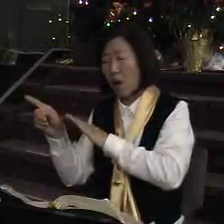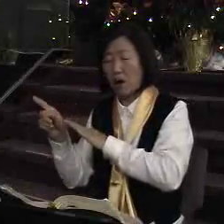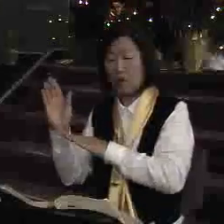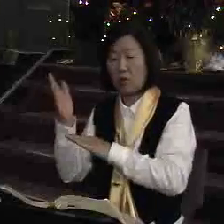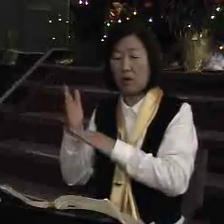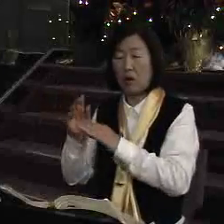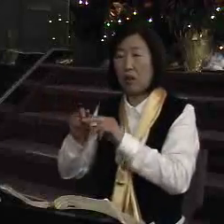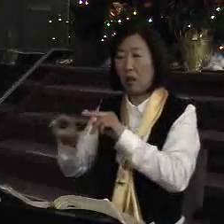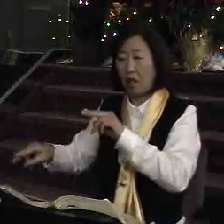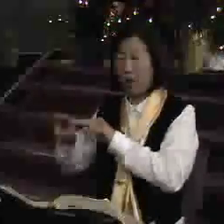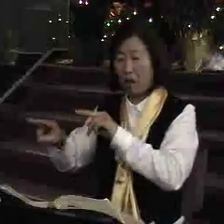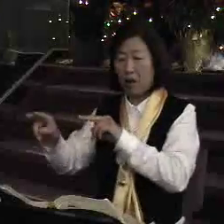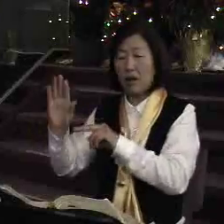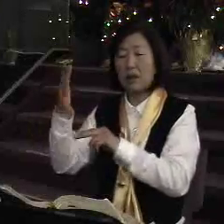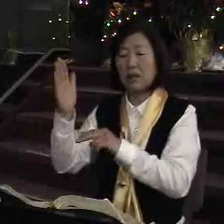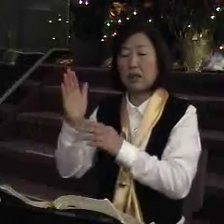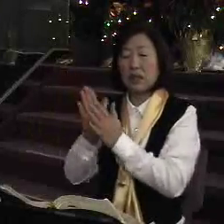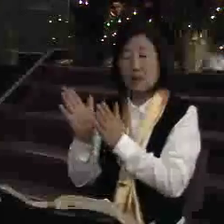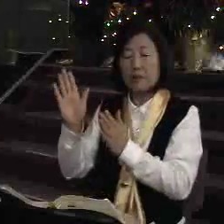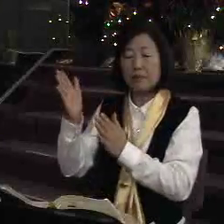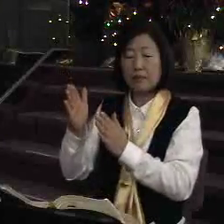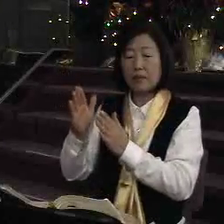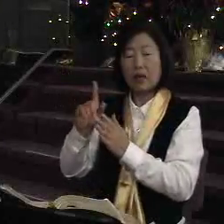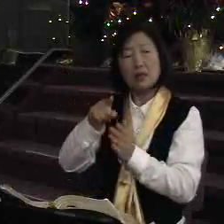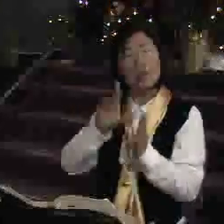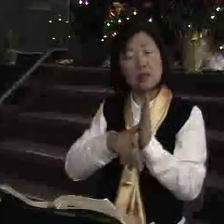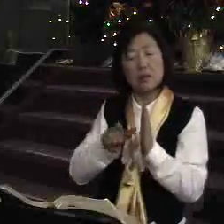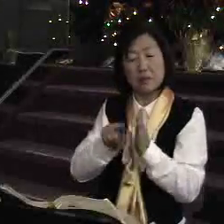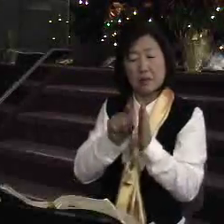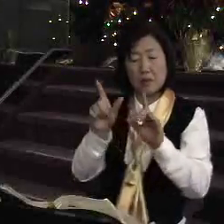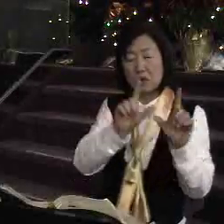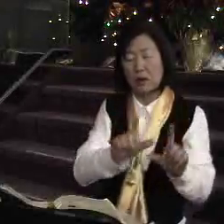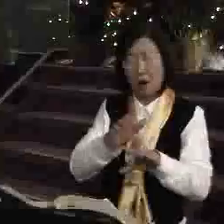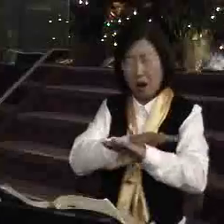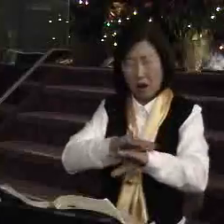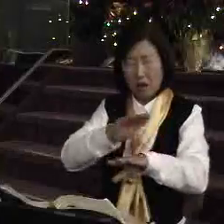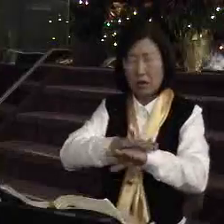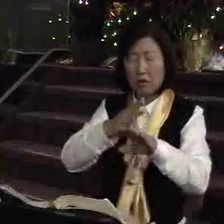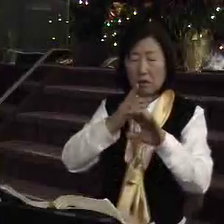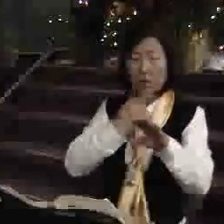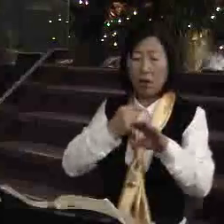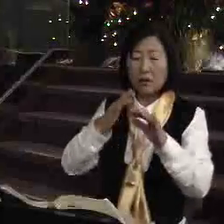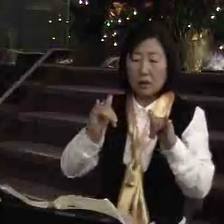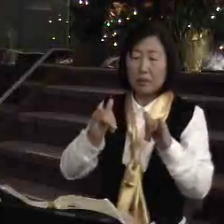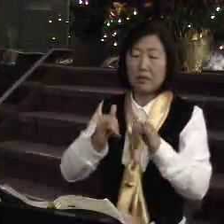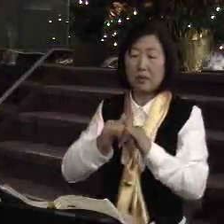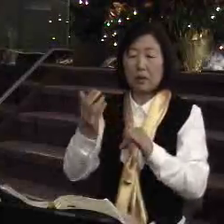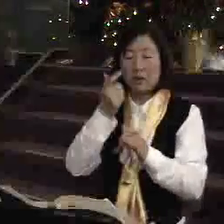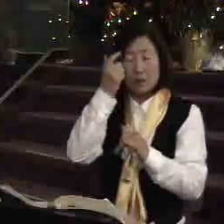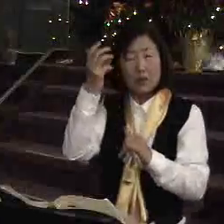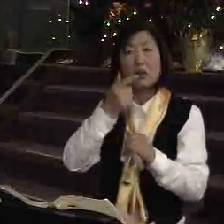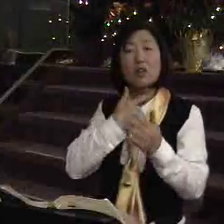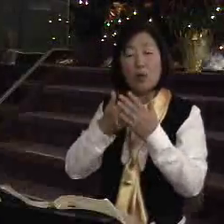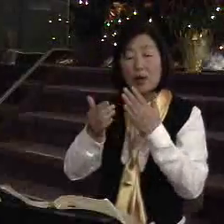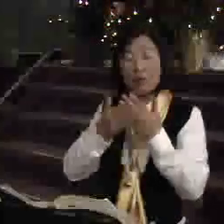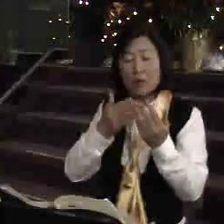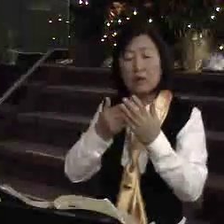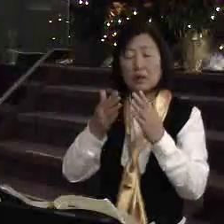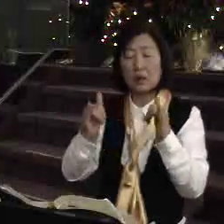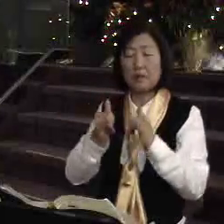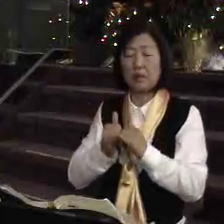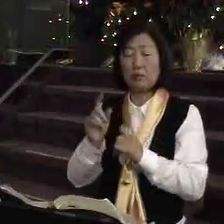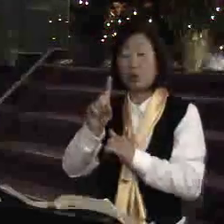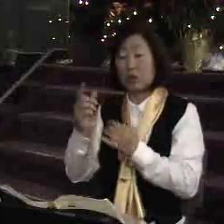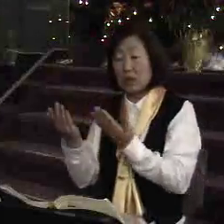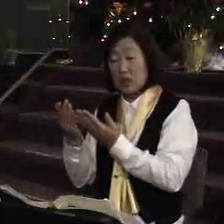시작했습니다. 한때에 믿음 생활을 잘했던 사람들, 한때에 성령님의 체험도 했던 사람들이